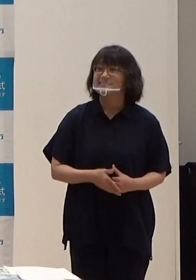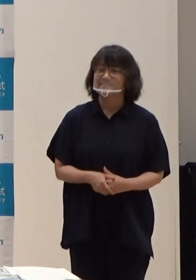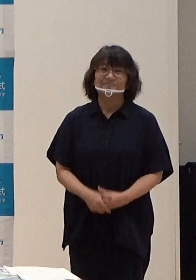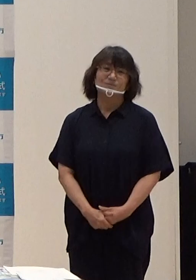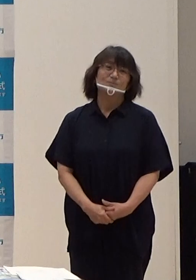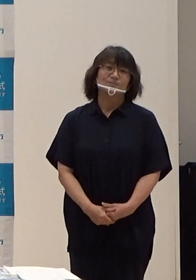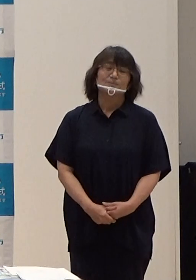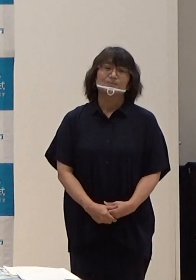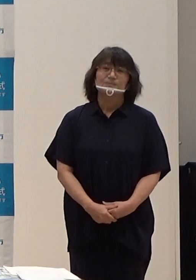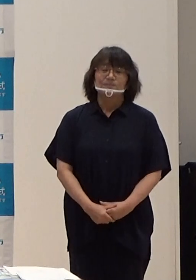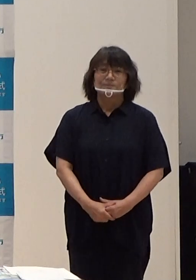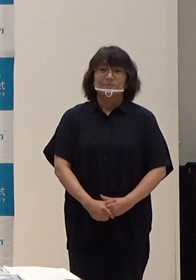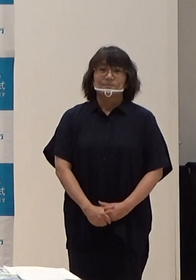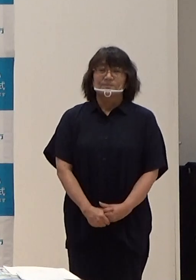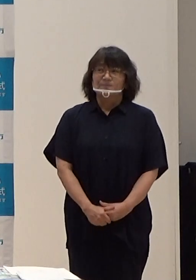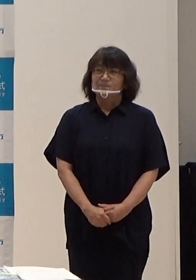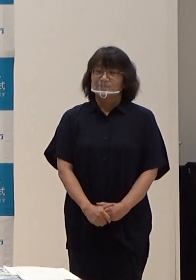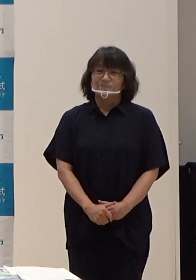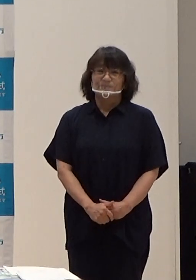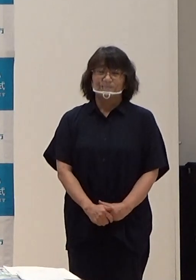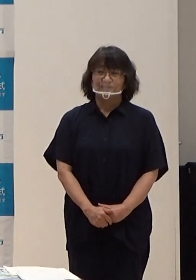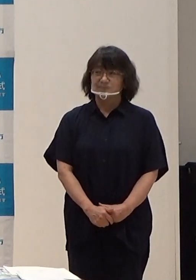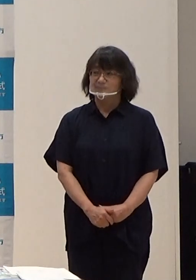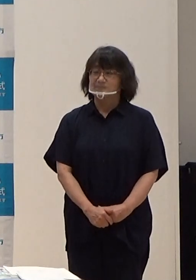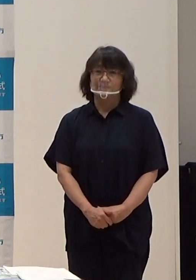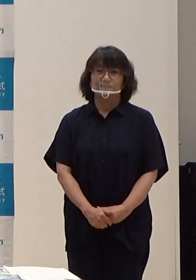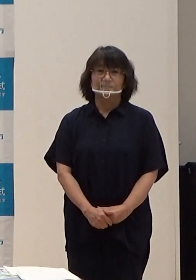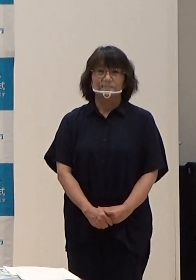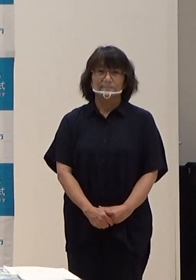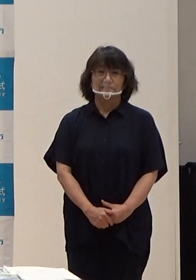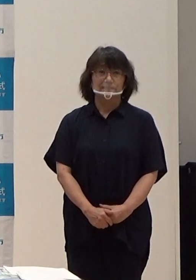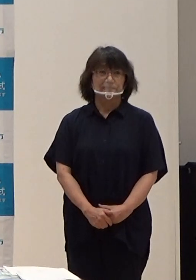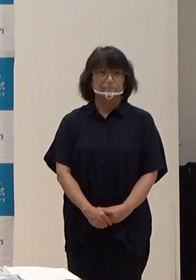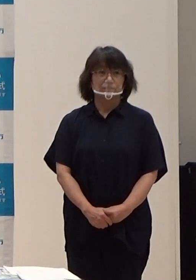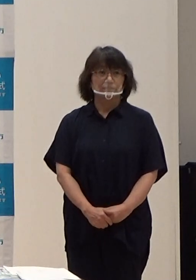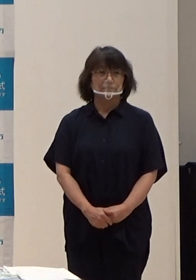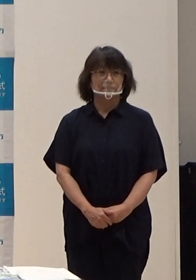お願いしたいと思いますので、ご質問ある方は挙手をお願いいたします。